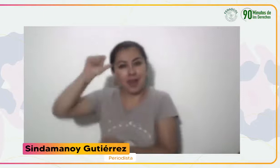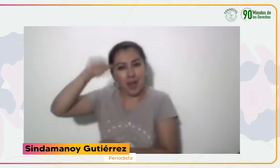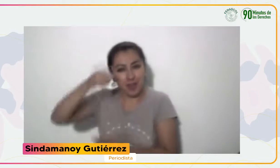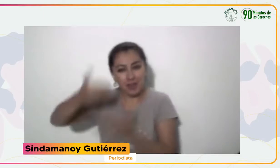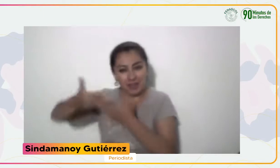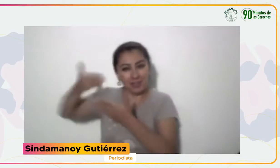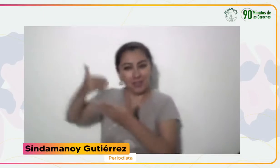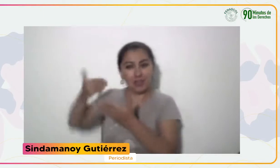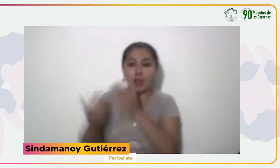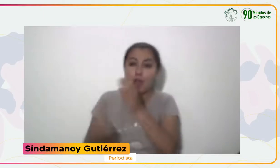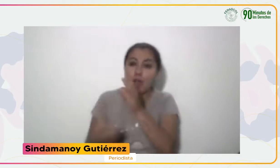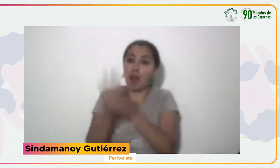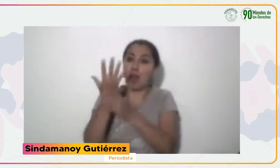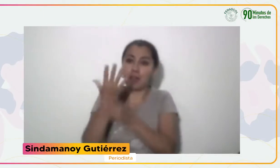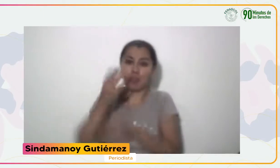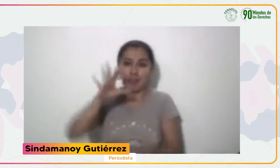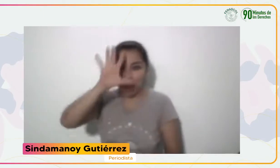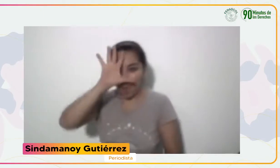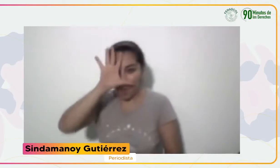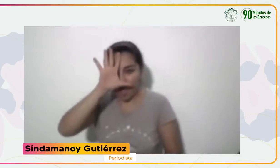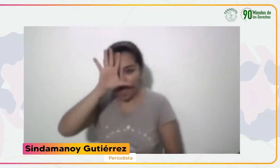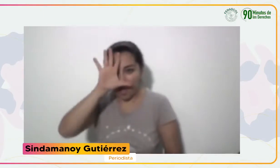que inició todo, este grupo de mujeres